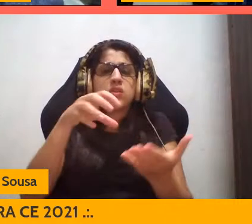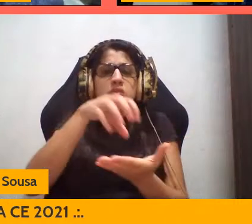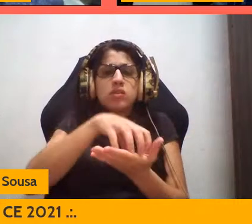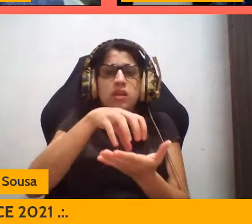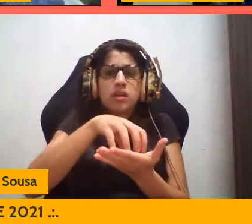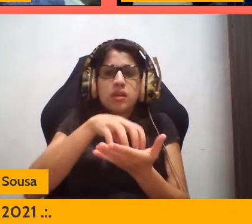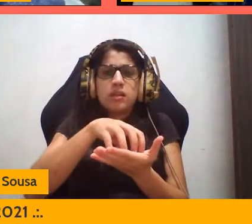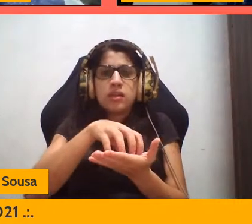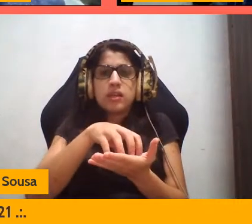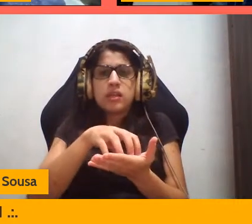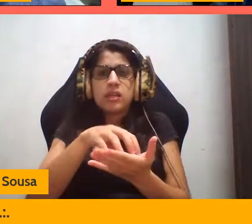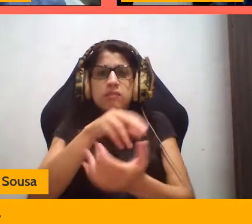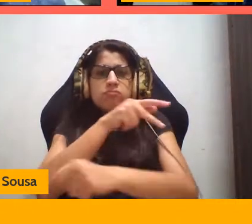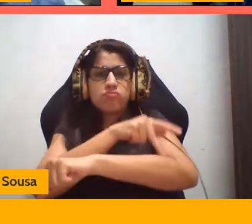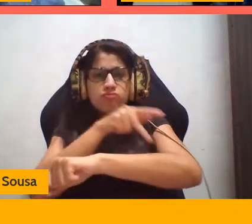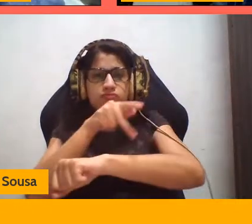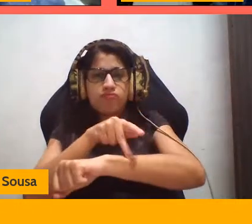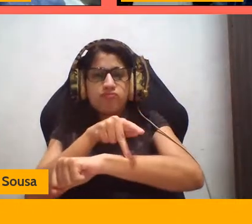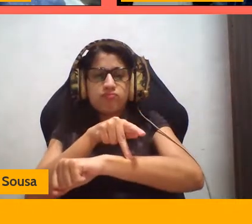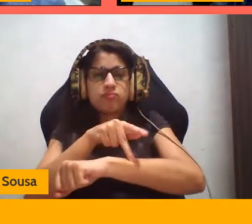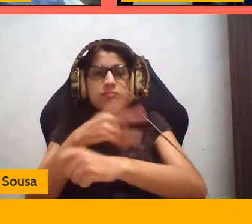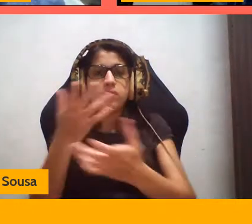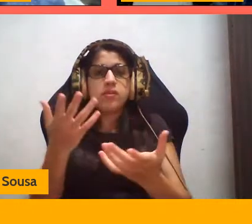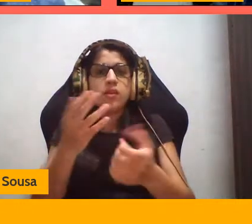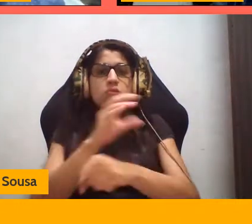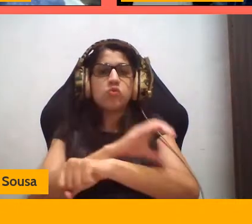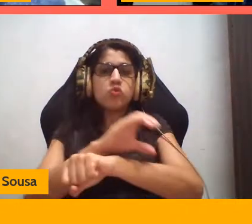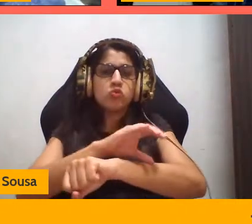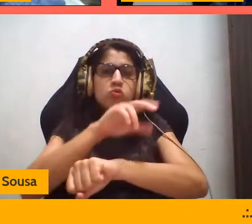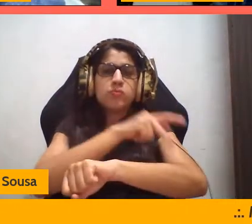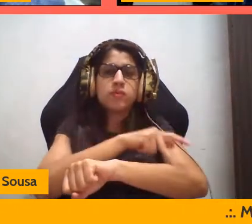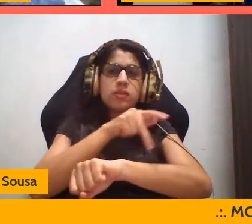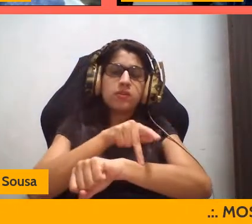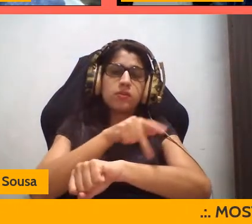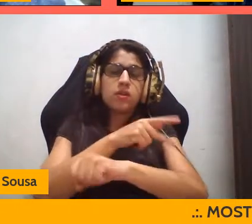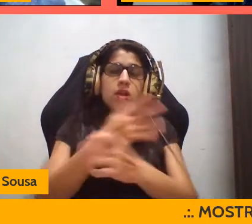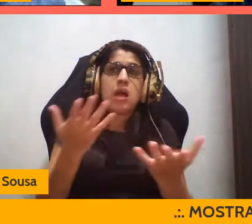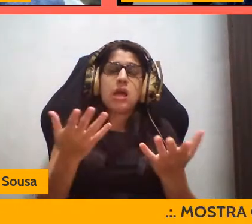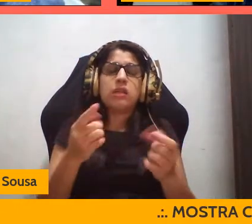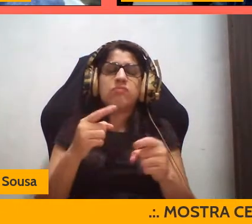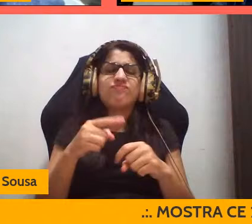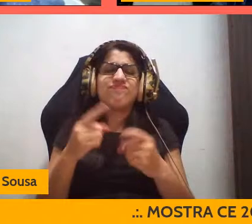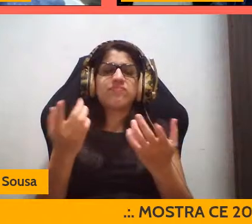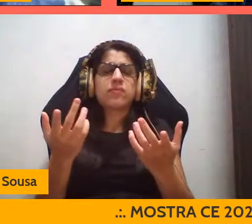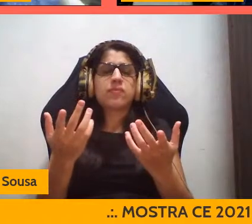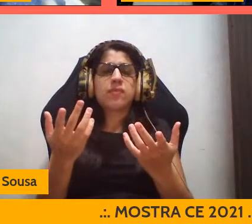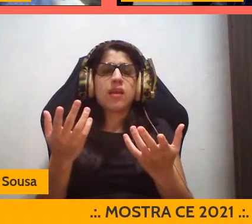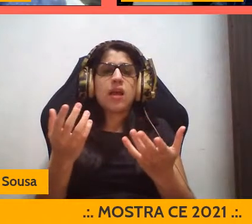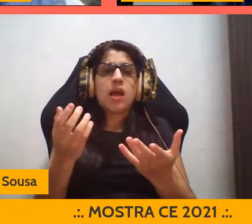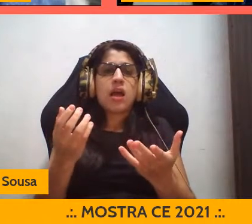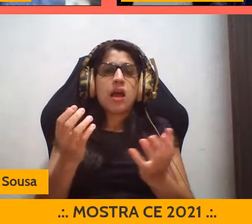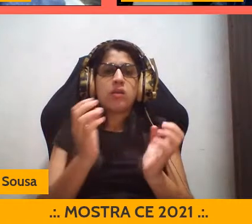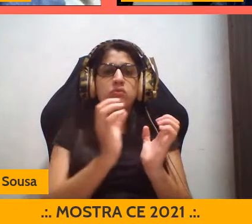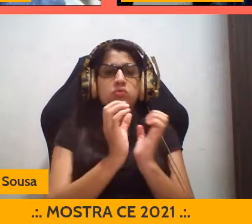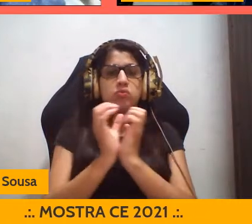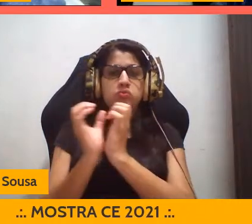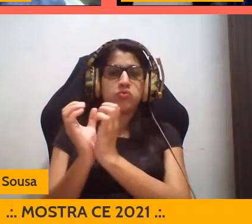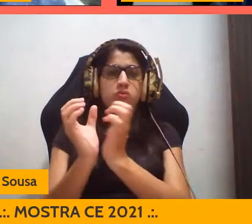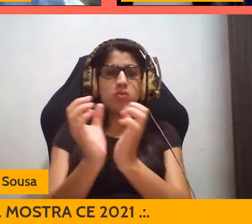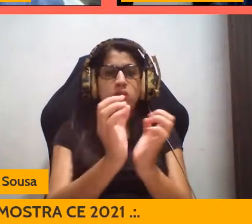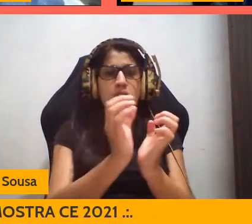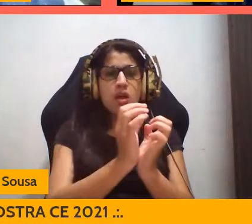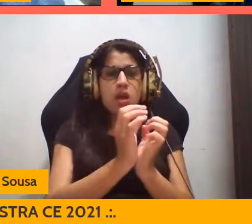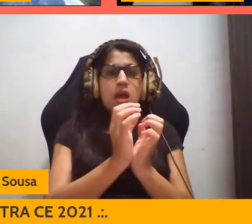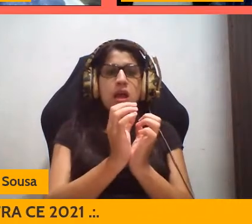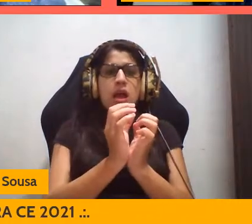pedagogia, não são alunos de as classes mais abastecidas, são na